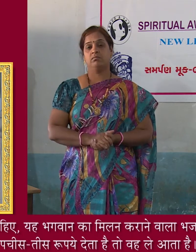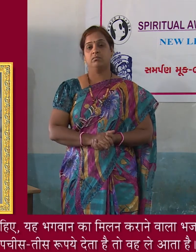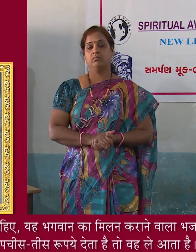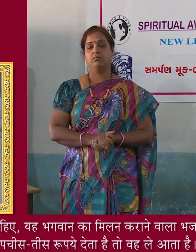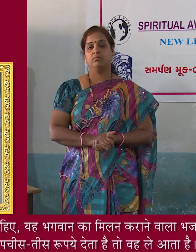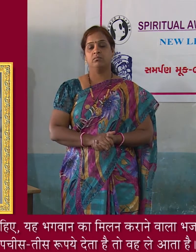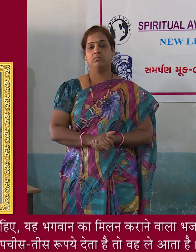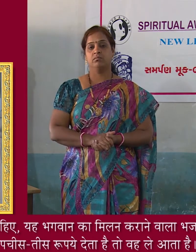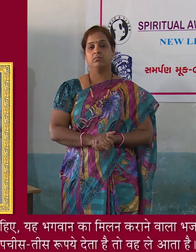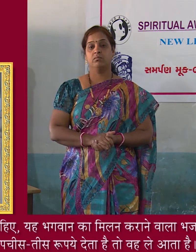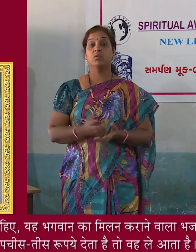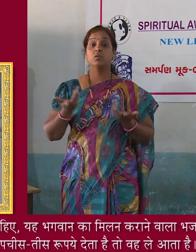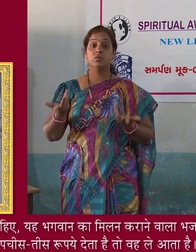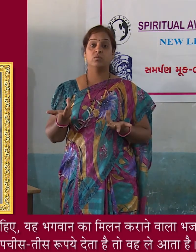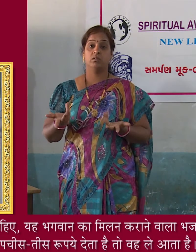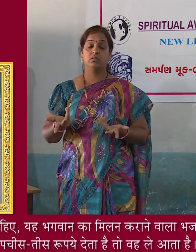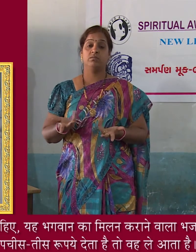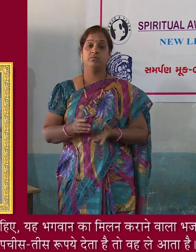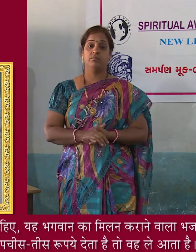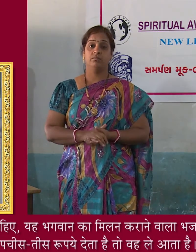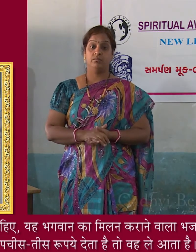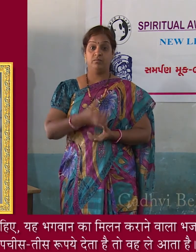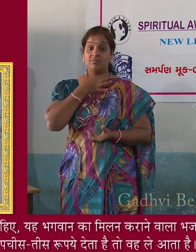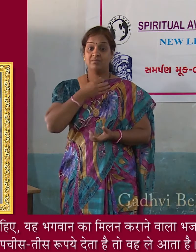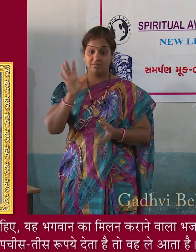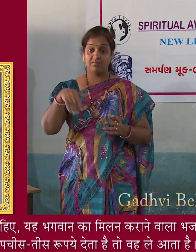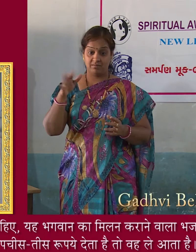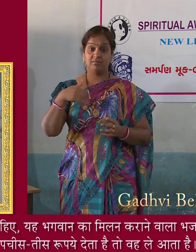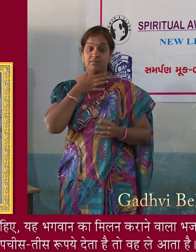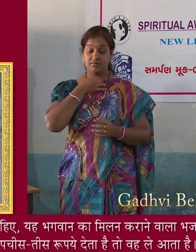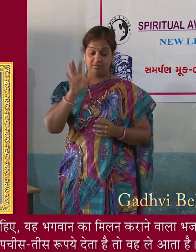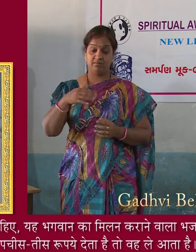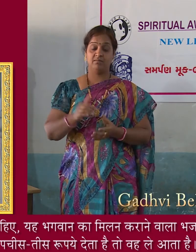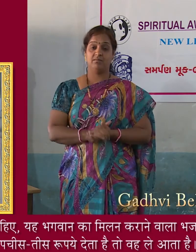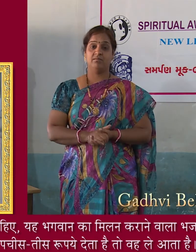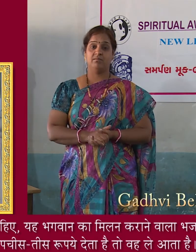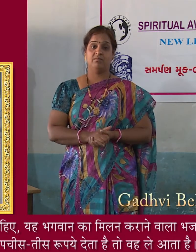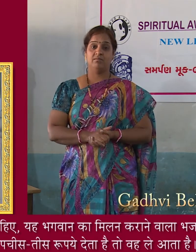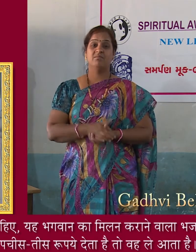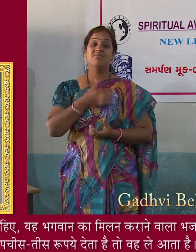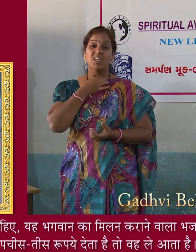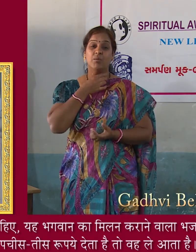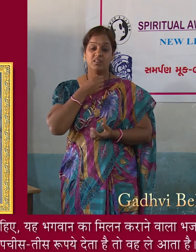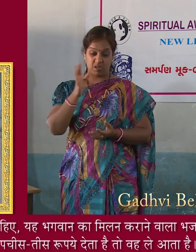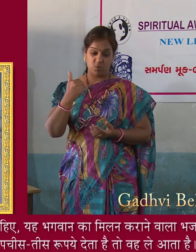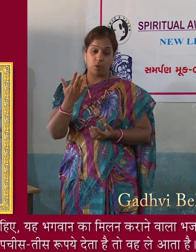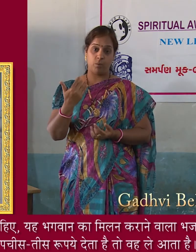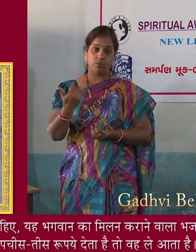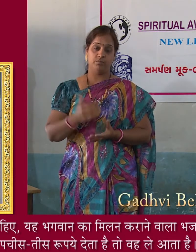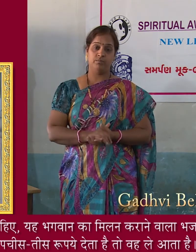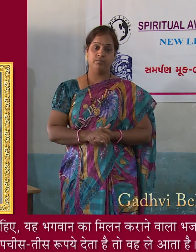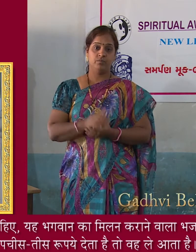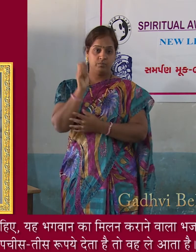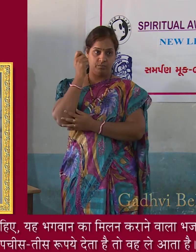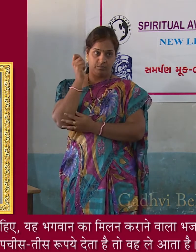तो वो क्या करता है कि मुझे ये चाहिए, ये भगवान को मिलन कराने वाला भजन है, ये चाहिए। दुकान